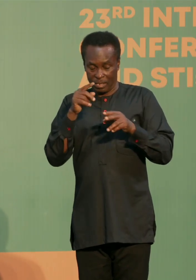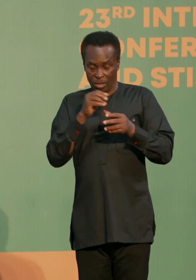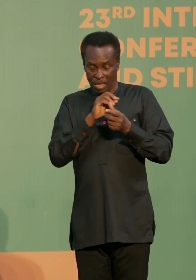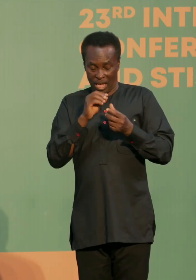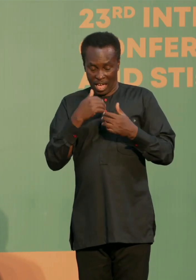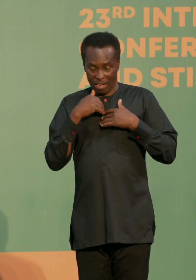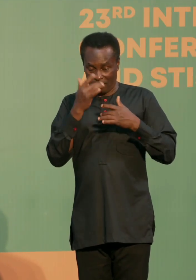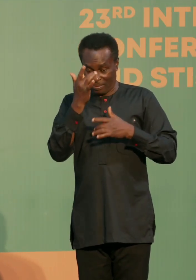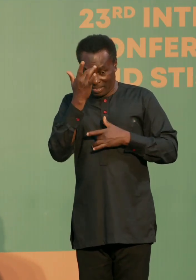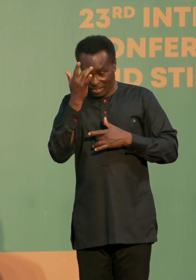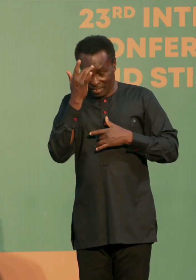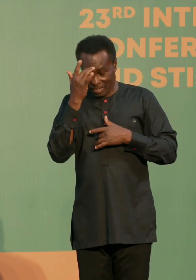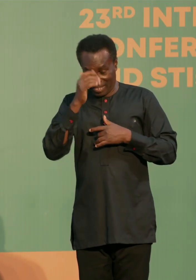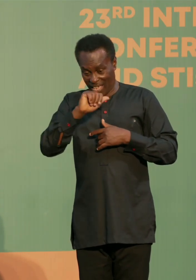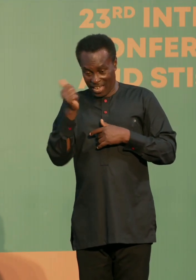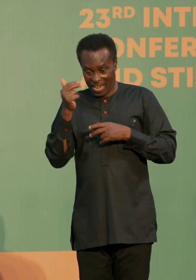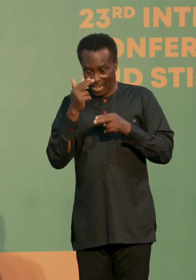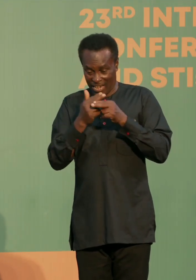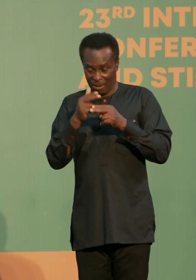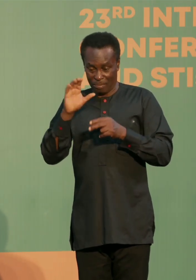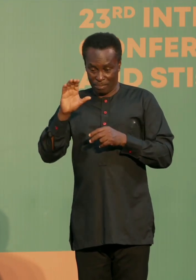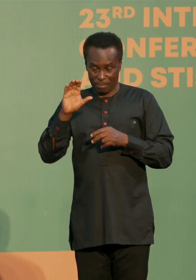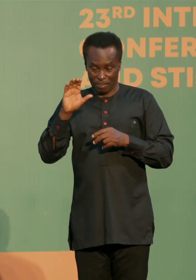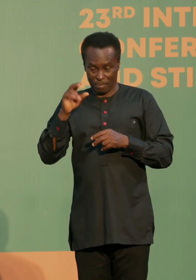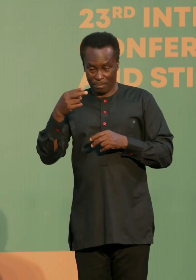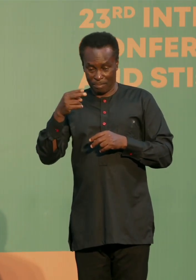6,8% de mycoplasma genitalium,